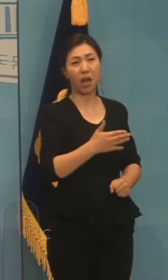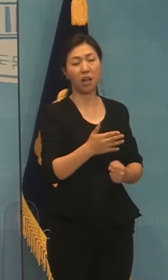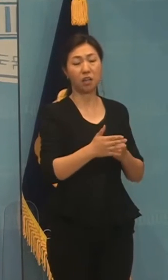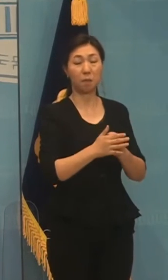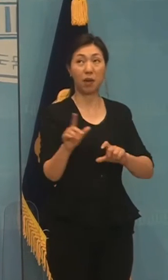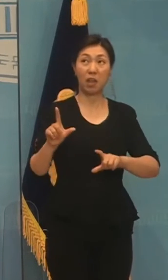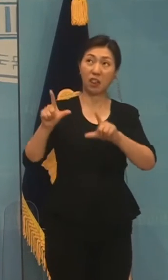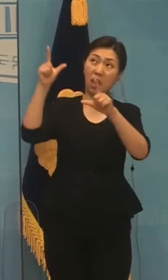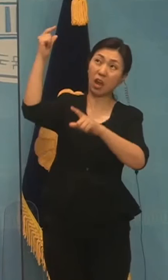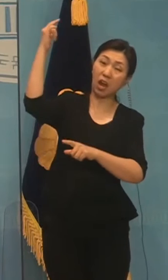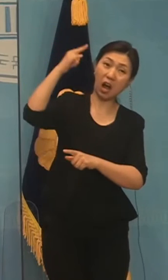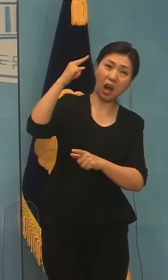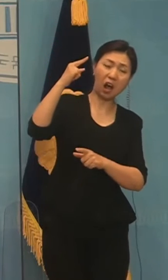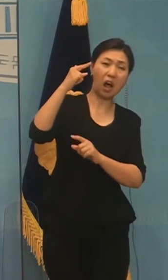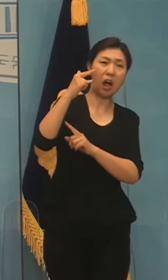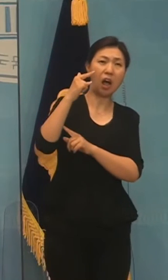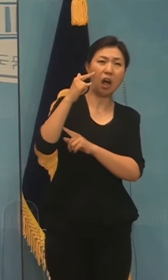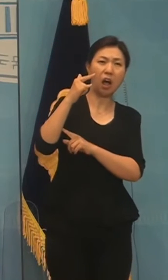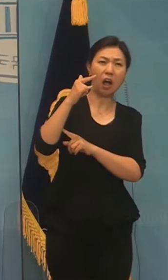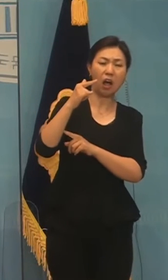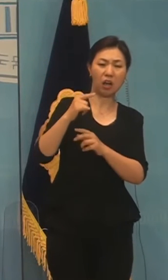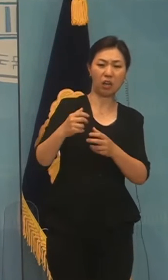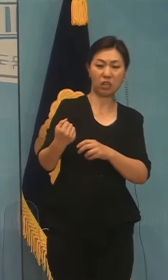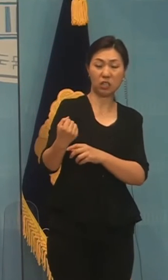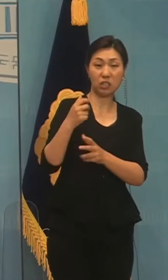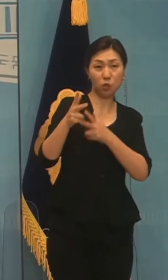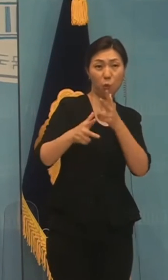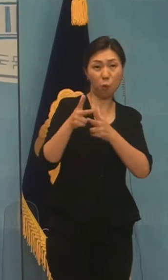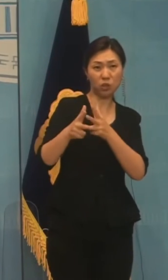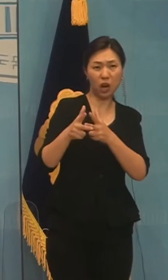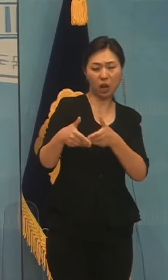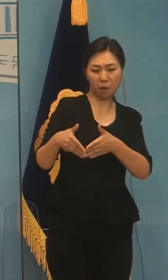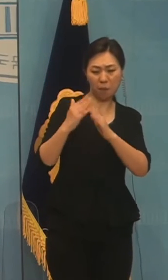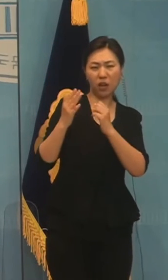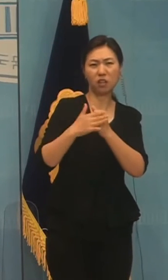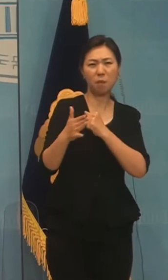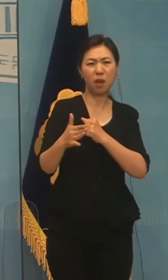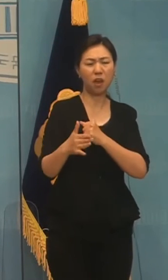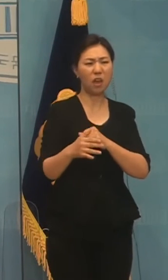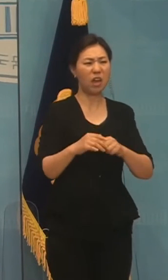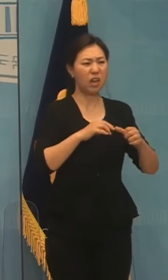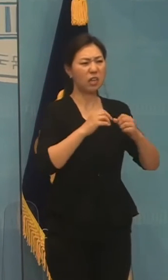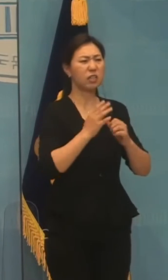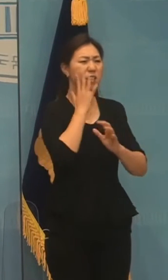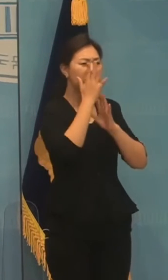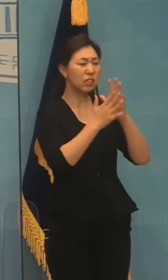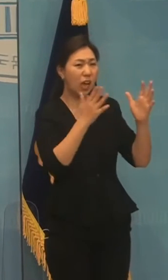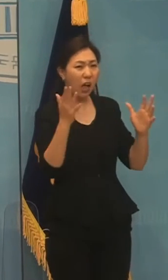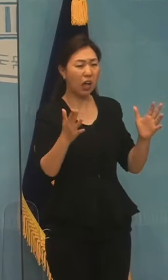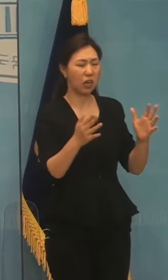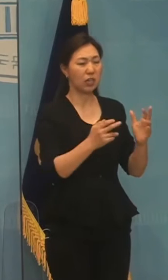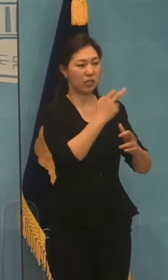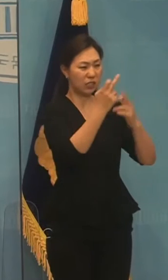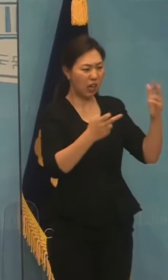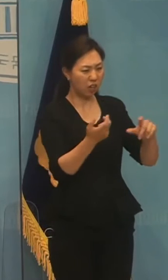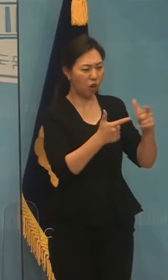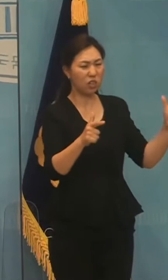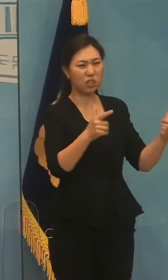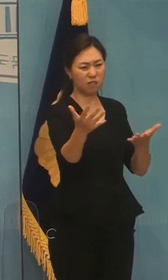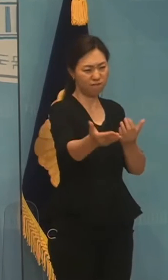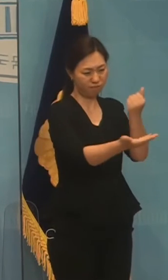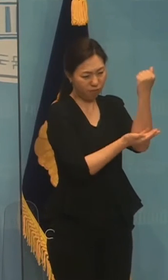태양광 사업으로 전국의 산야가 온통 훼손되고 있다는 식의 주장도 사실을 호도한 것입니다. 작년 6월